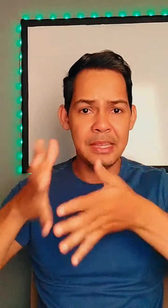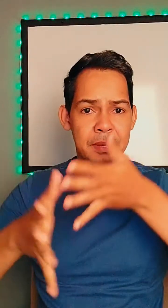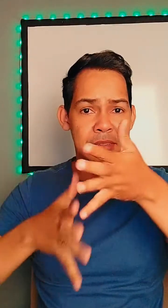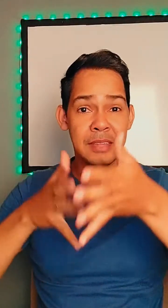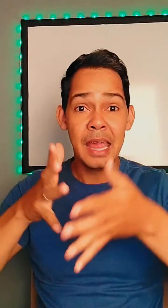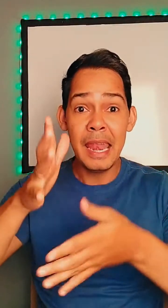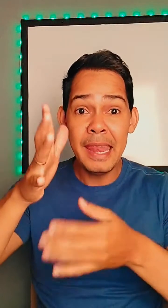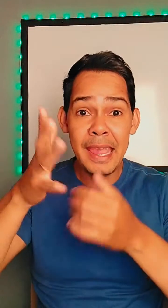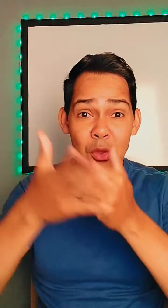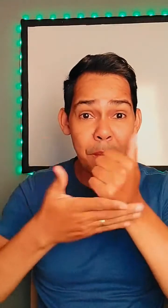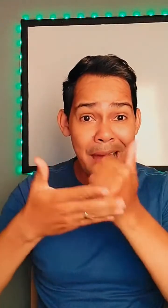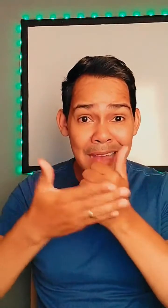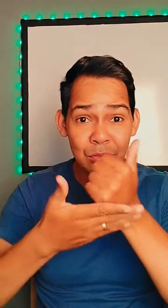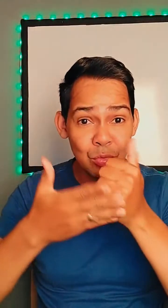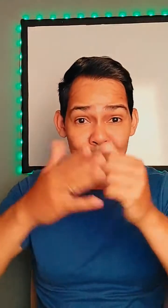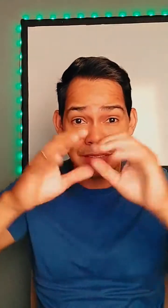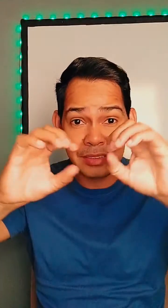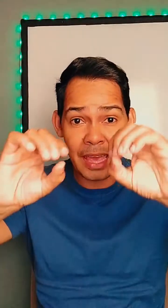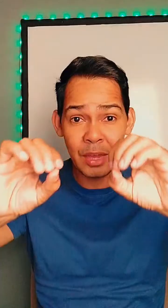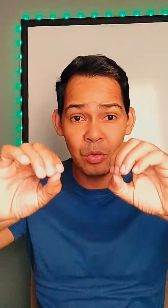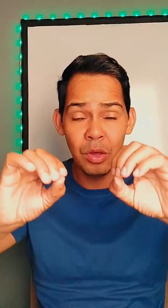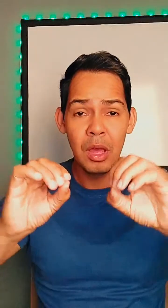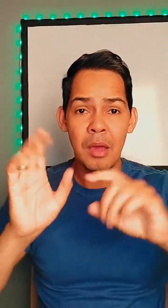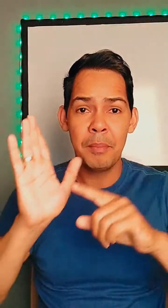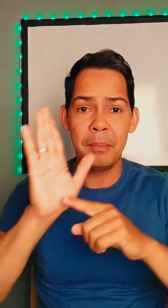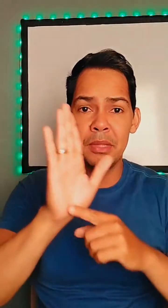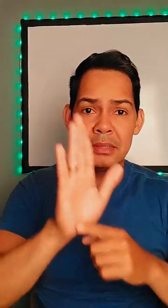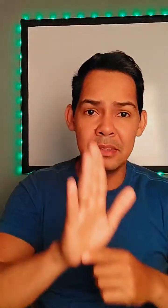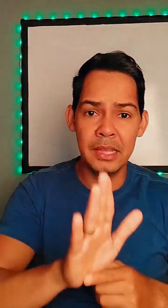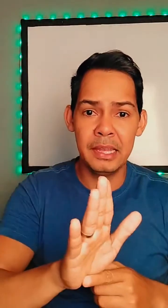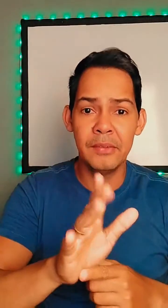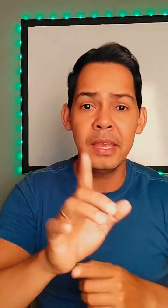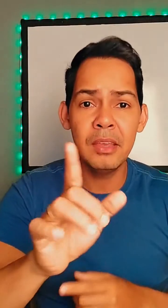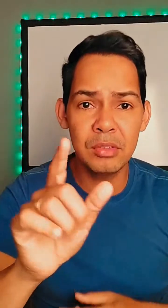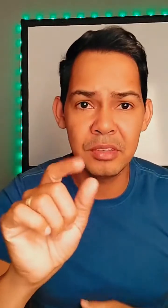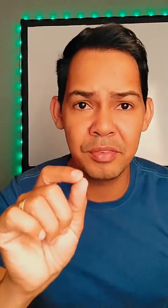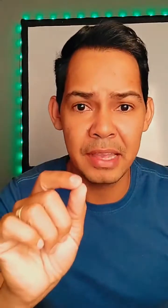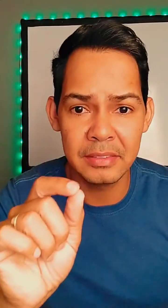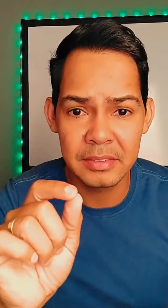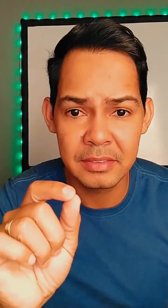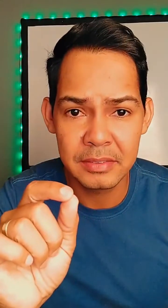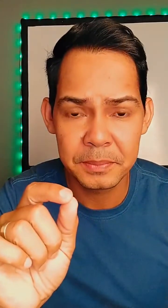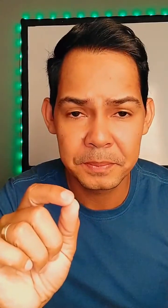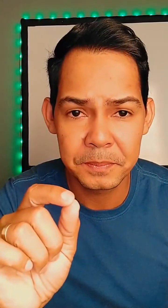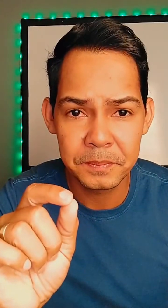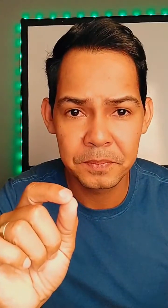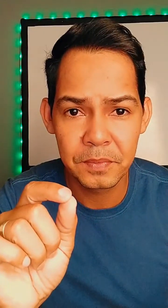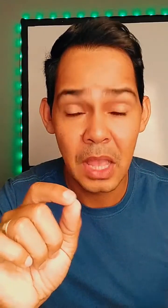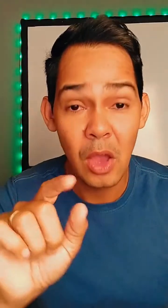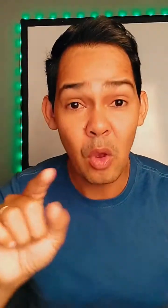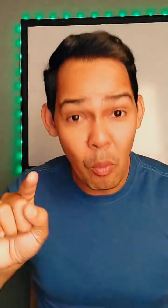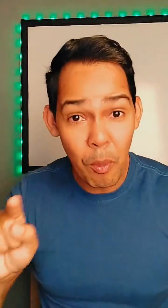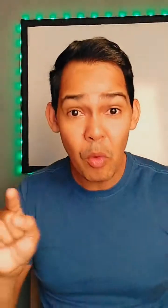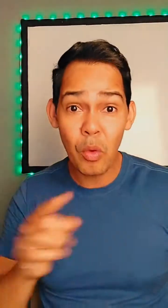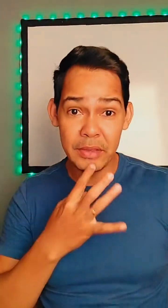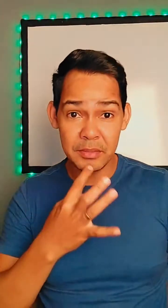Libras, nem o básico, zero, para poder atender ele. O que que você faz? Com o pouco conhecimento que